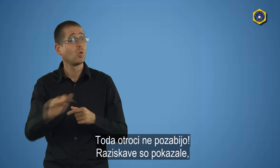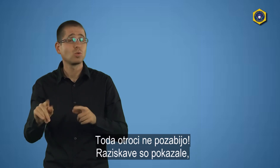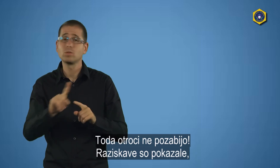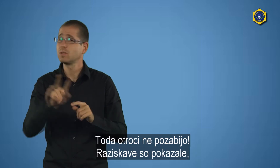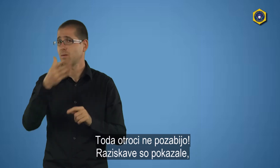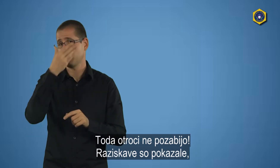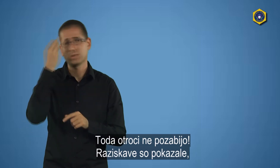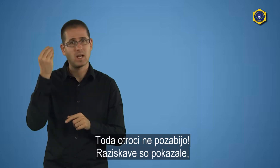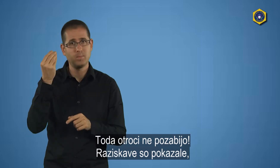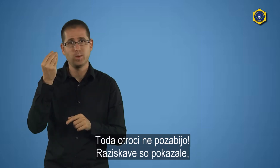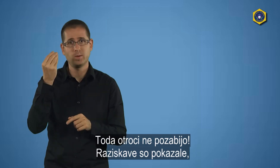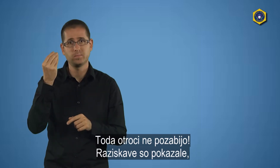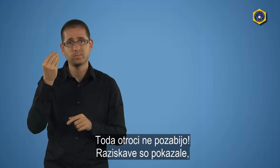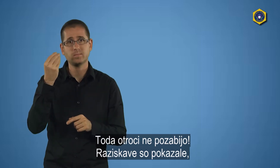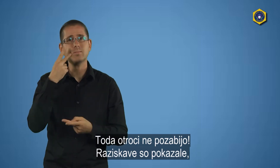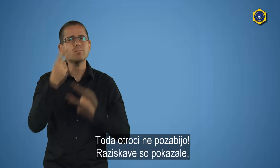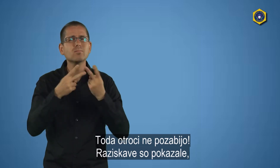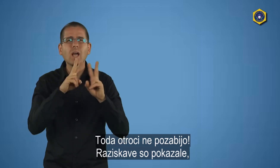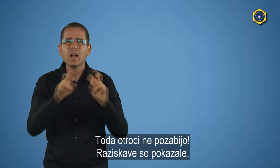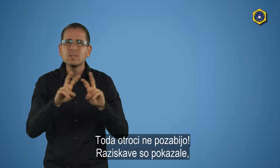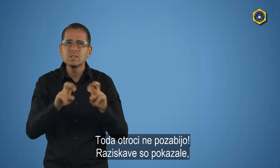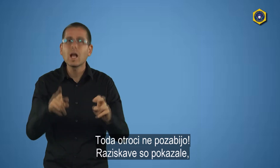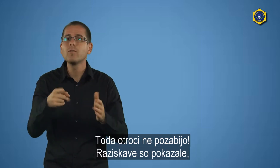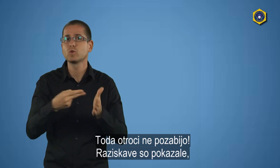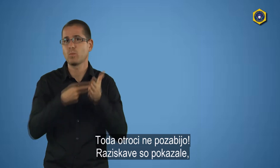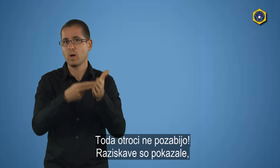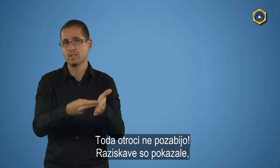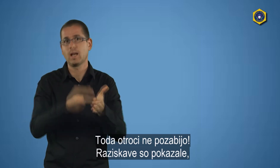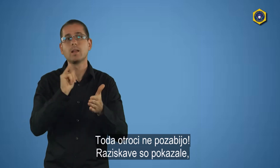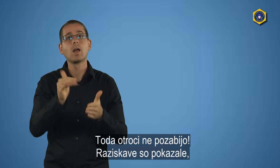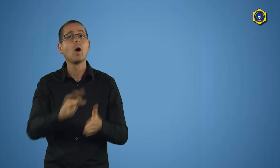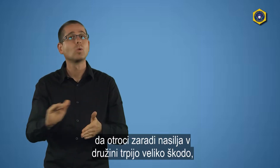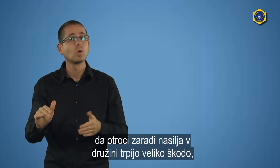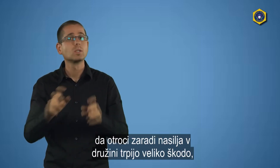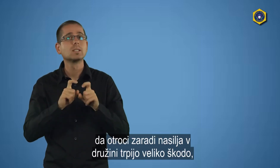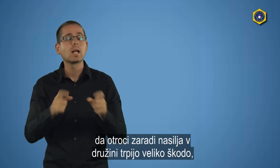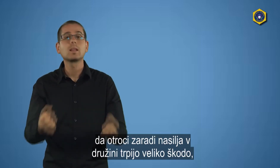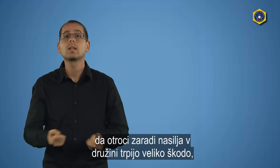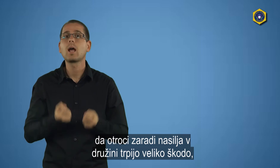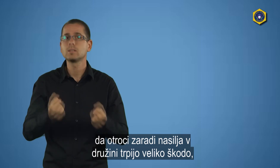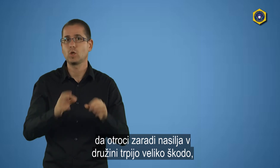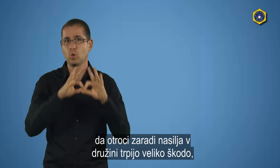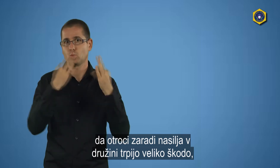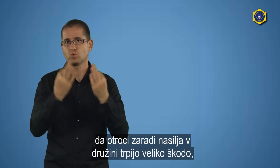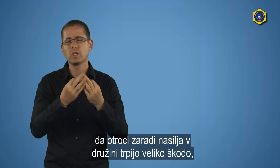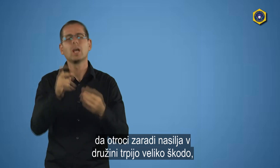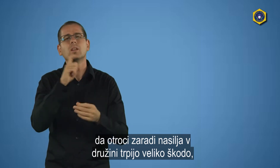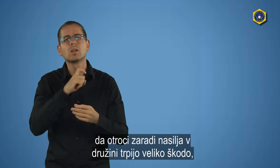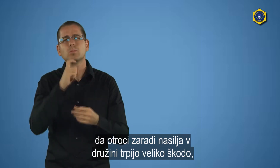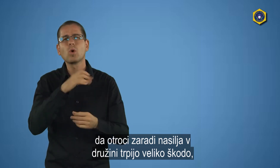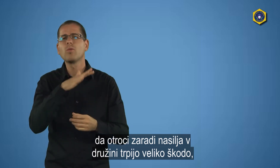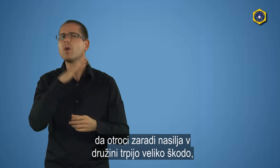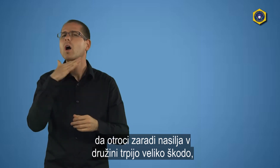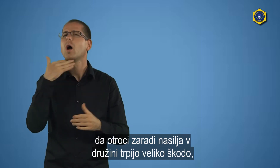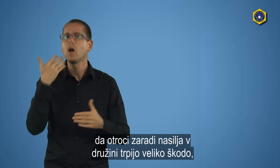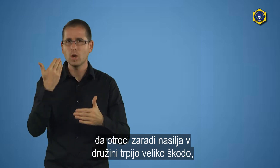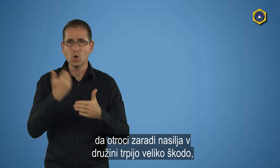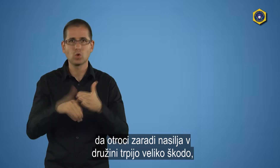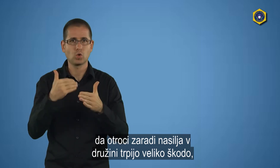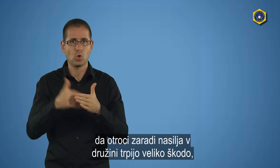Toda otroci ne pozabijo. Raziskave so pokazale, da otroci zaradi nasilja v družini trpijo veliko škodo,